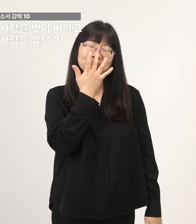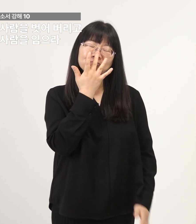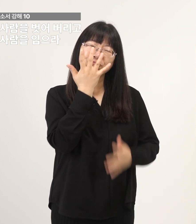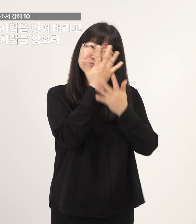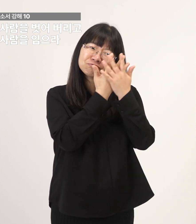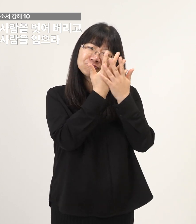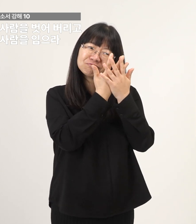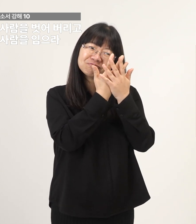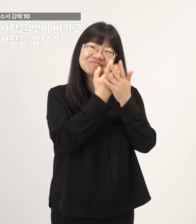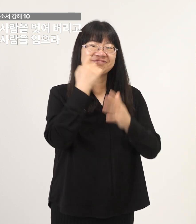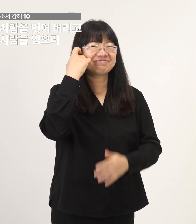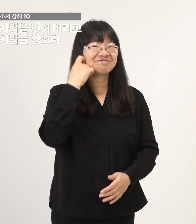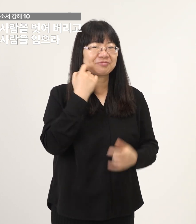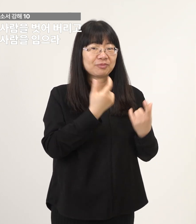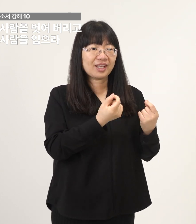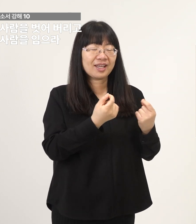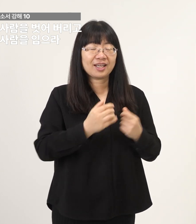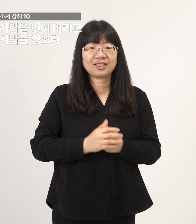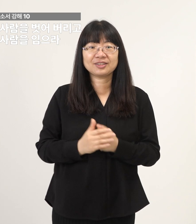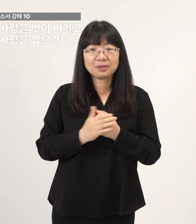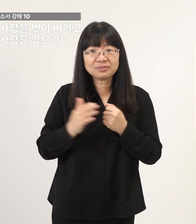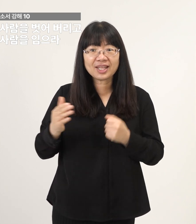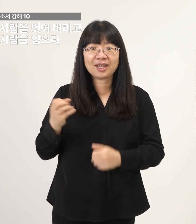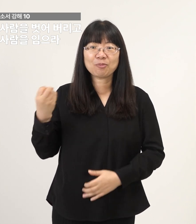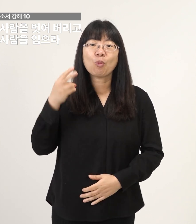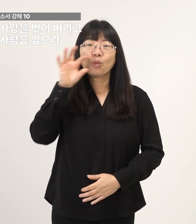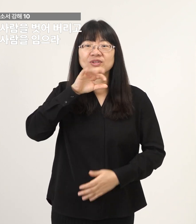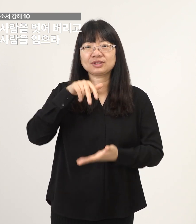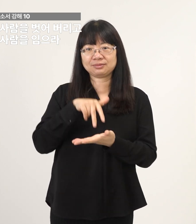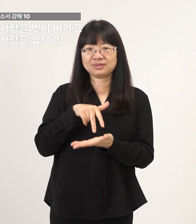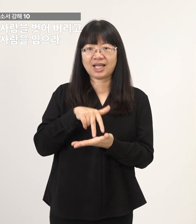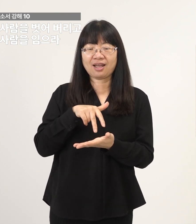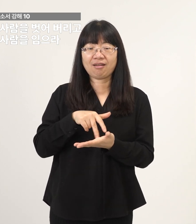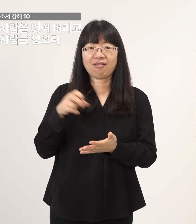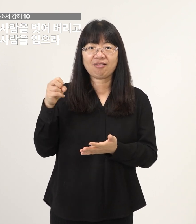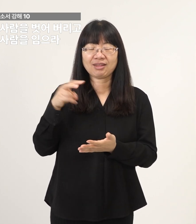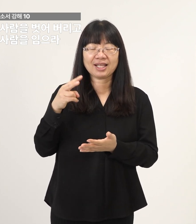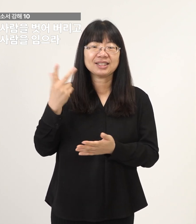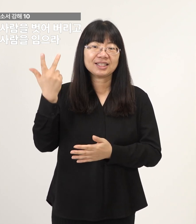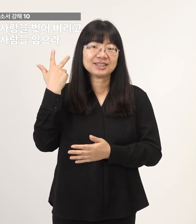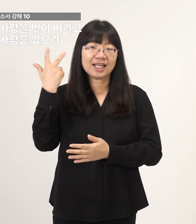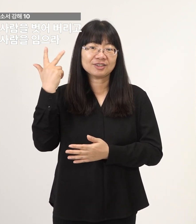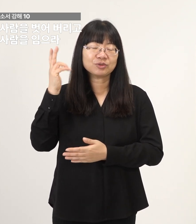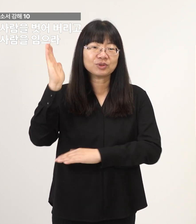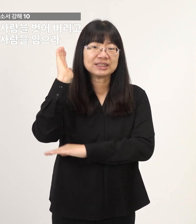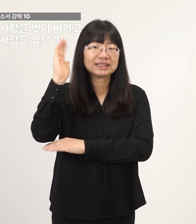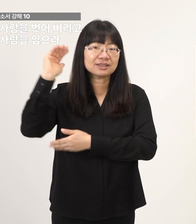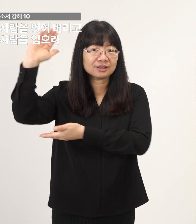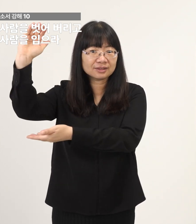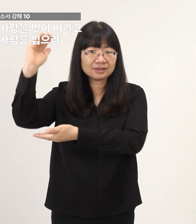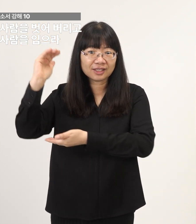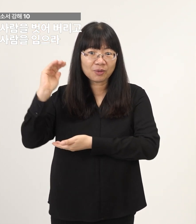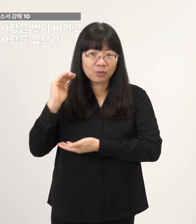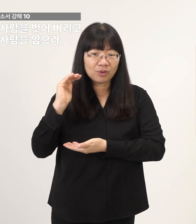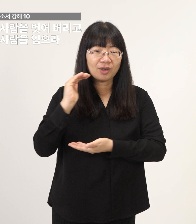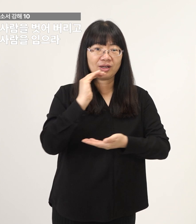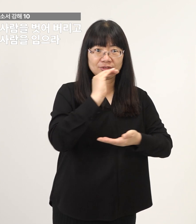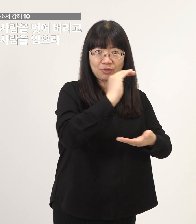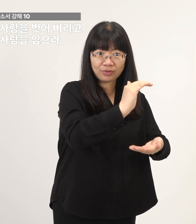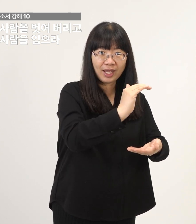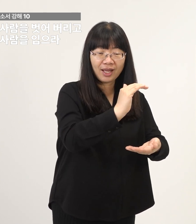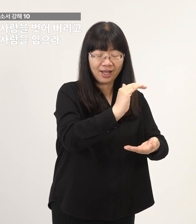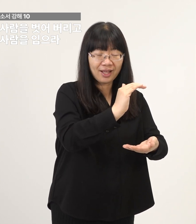겸 지난주 들었던 말씀을 다시 한번 좀 리마인드 해드리겠습니다.